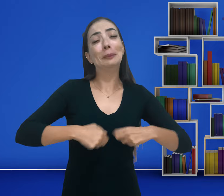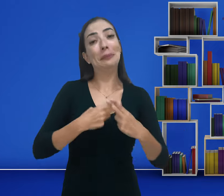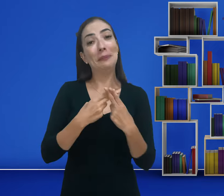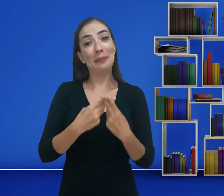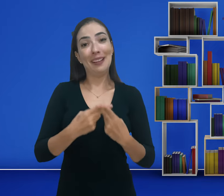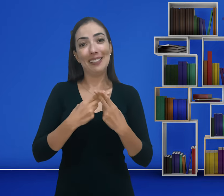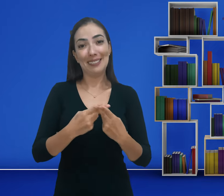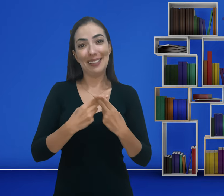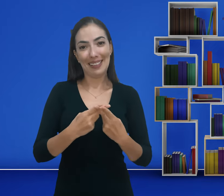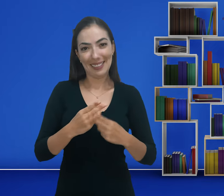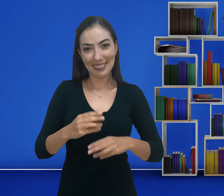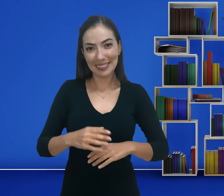ok?